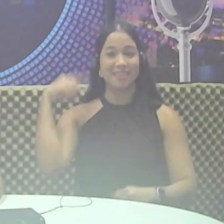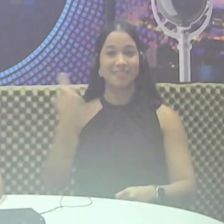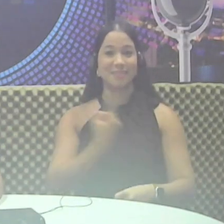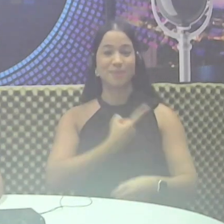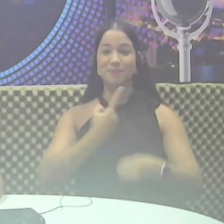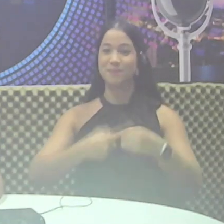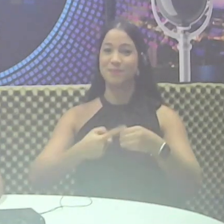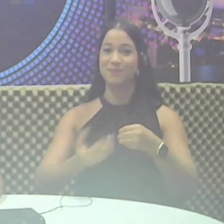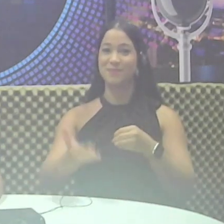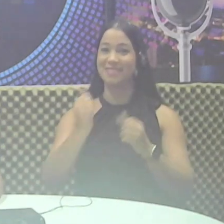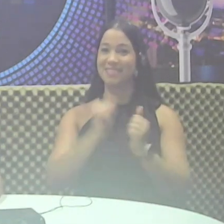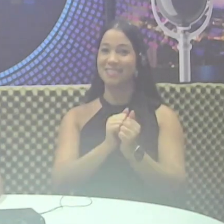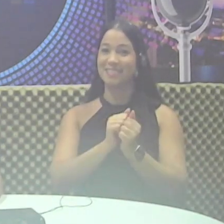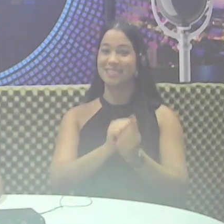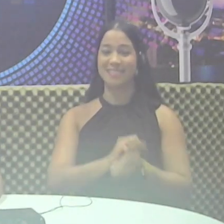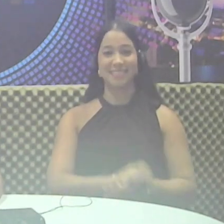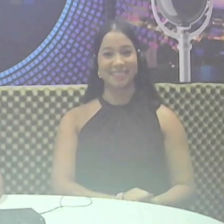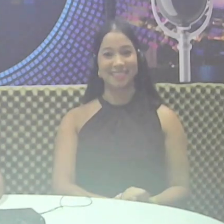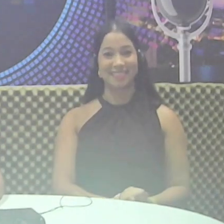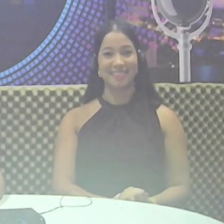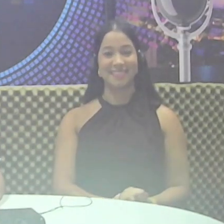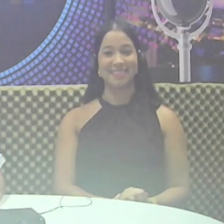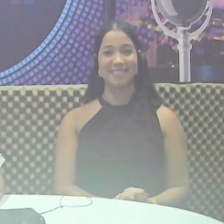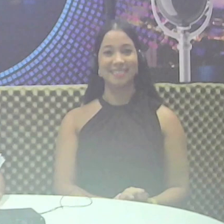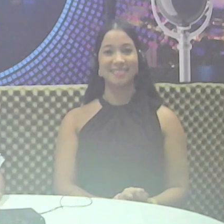Nossa Cidade. Vem com a gente!